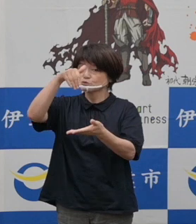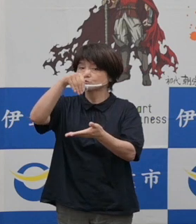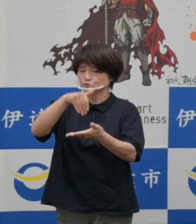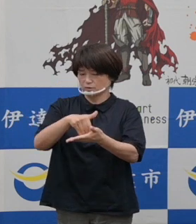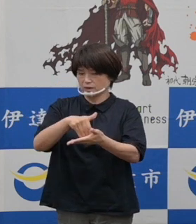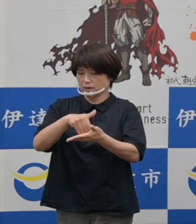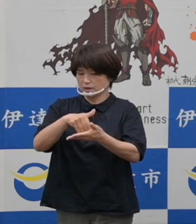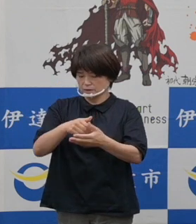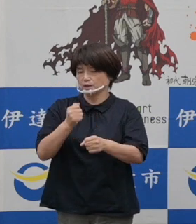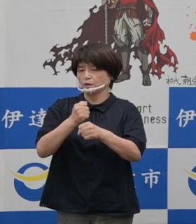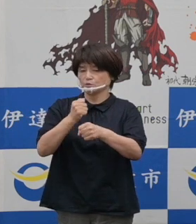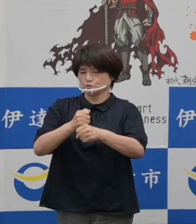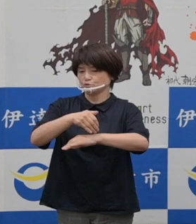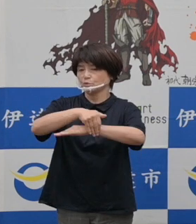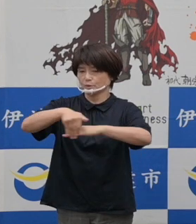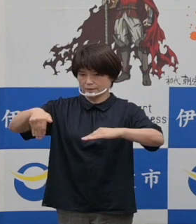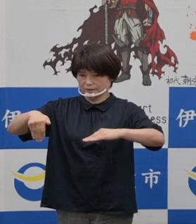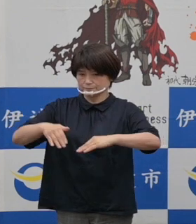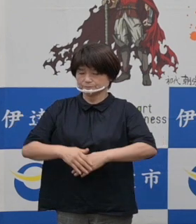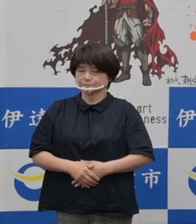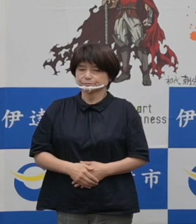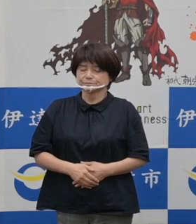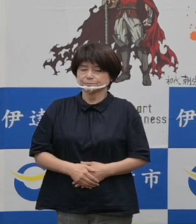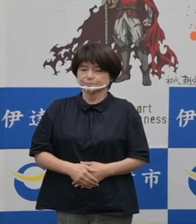行ってまいります。